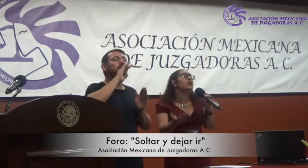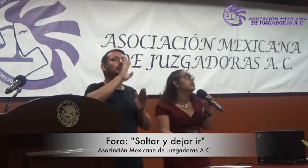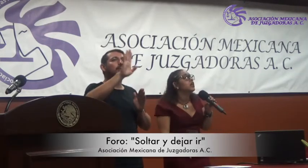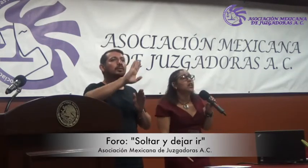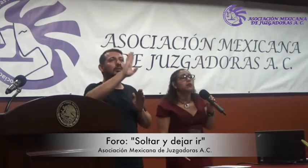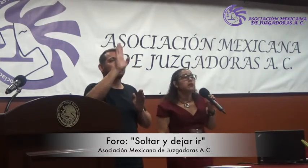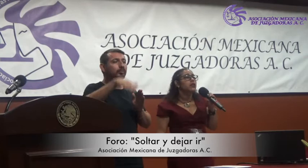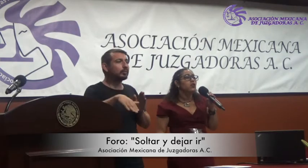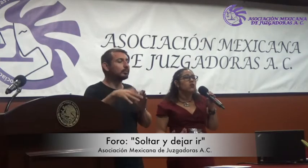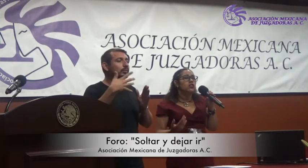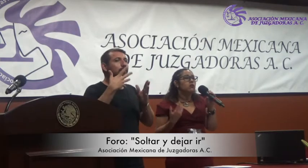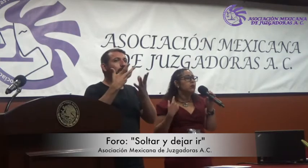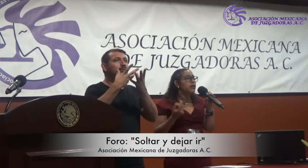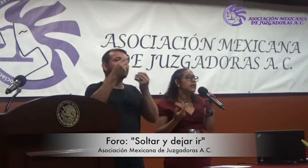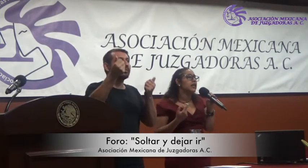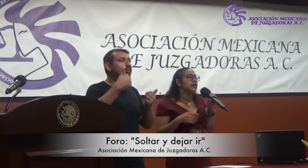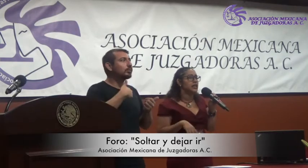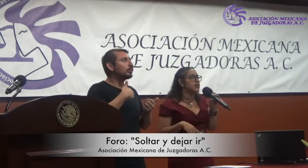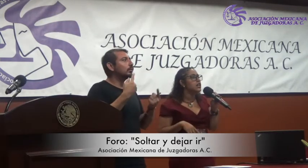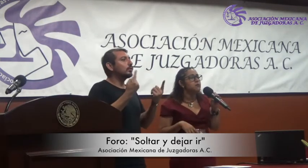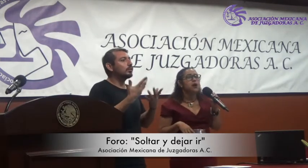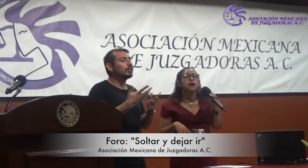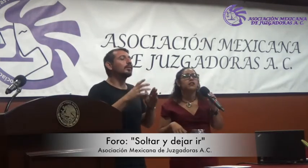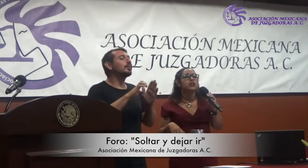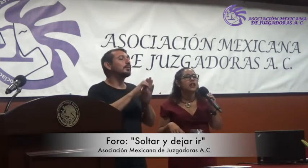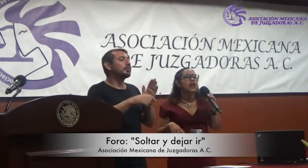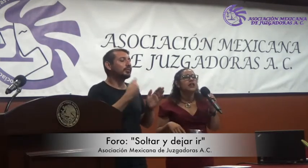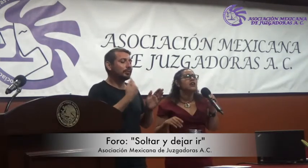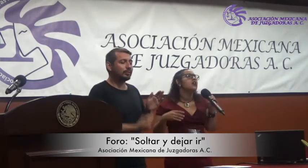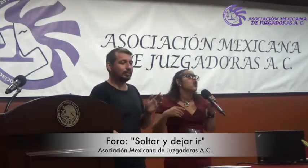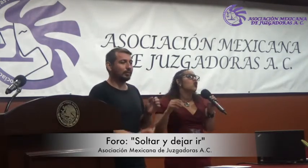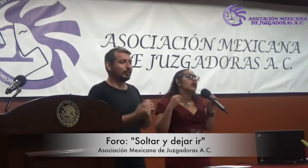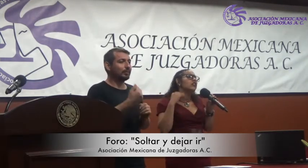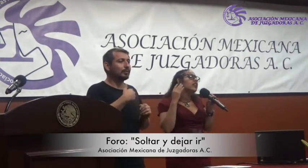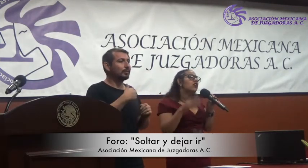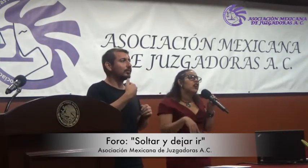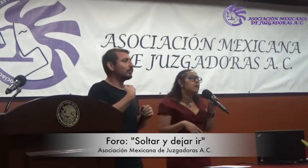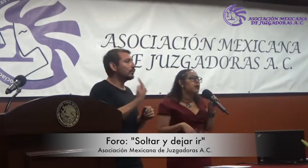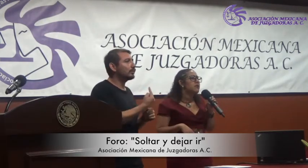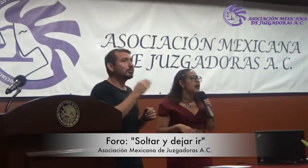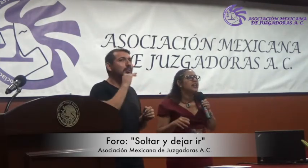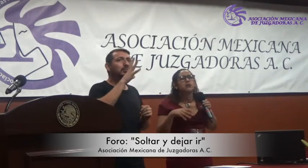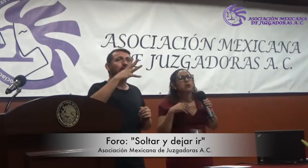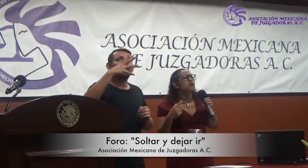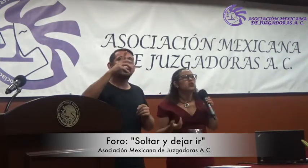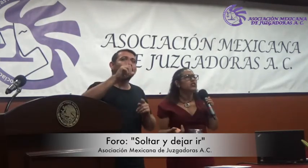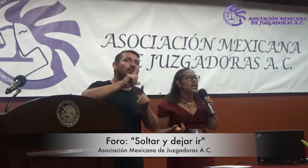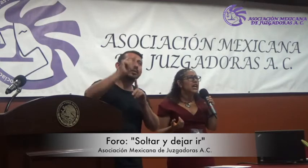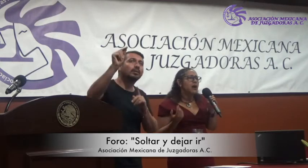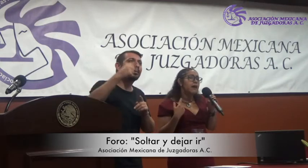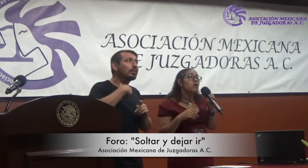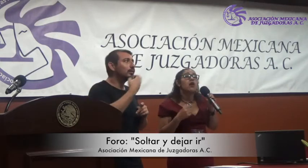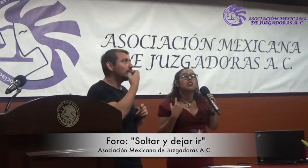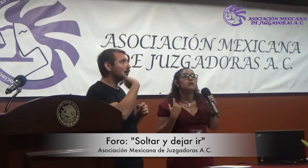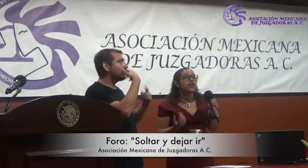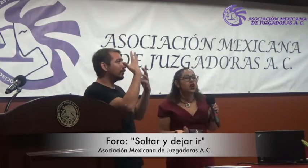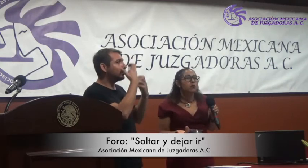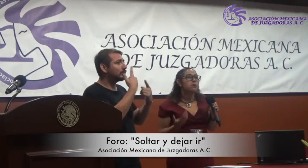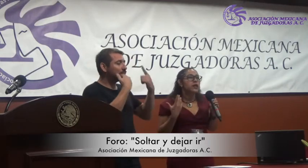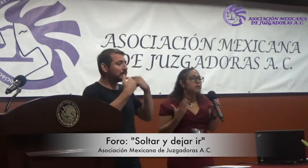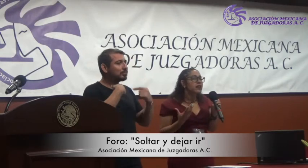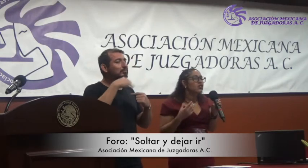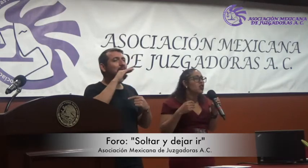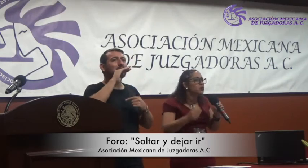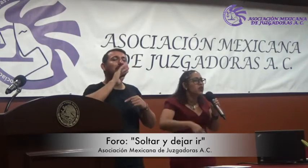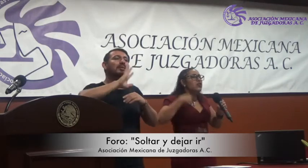no puedo seguir viviendo cuando me meten al kinder y me abandonan ahí, cuando dejo la primaria y mi mundo se acaba y cuando me dejó